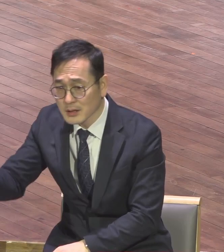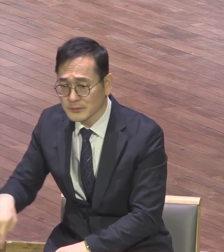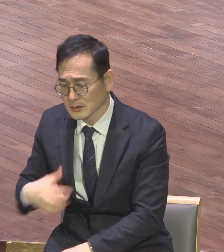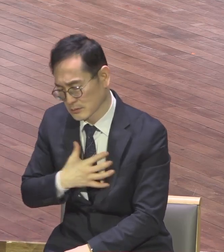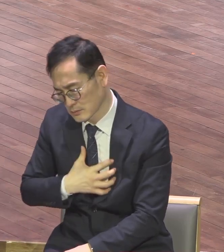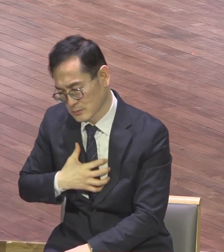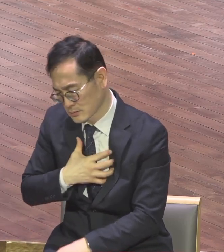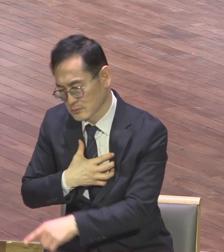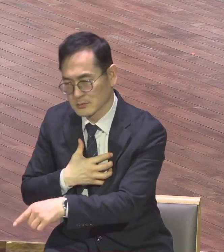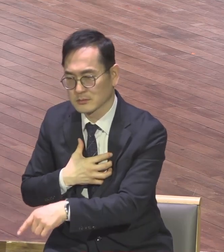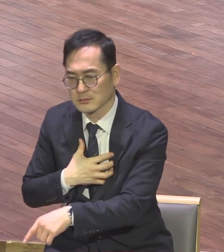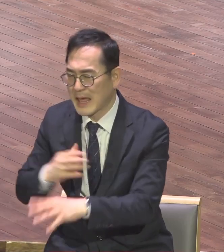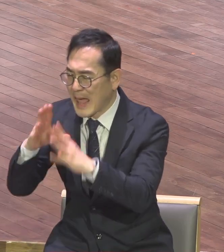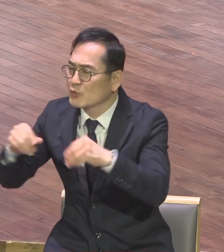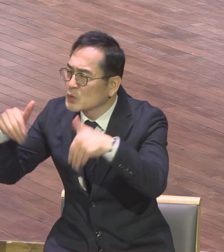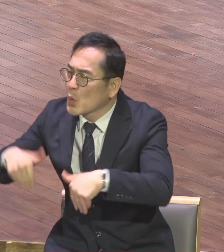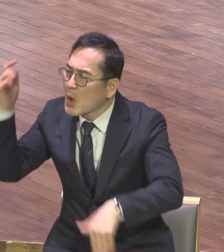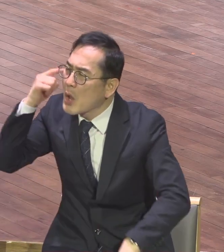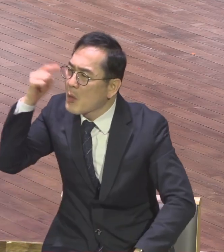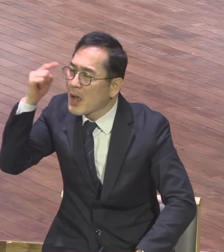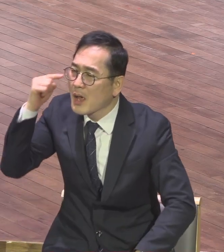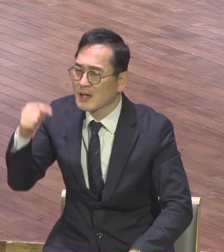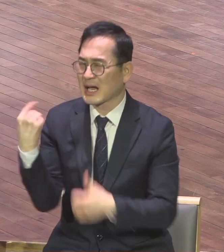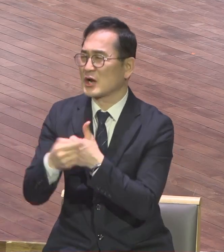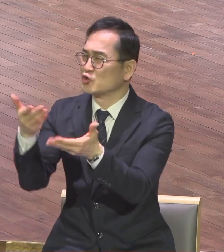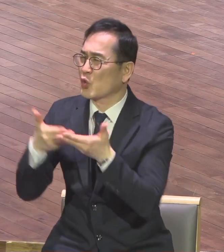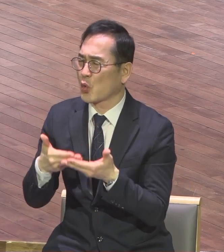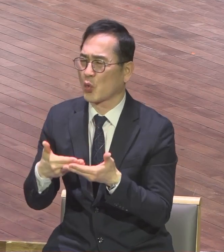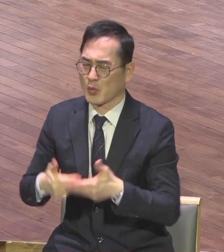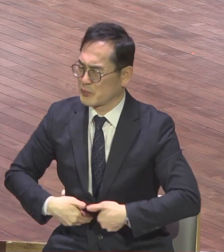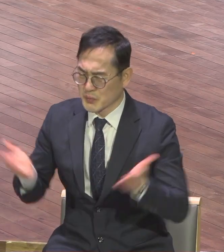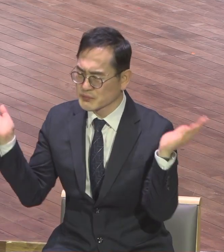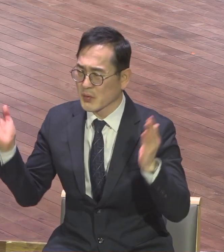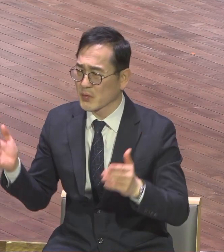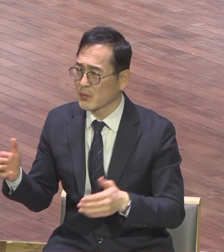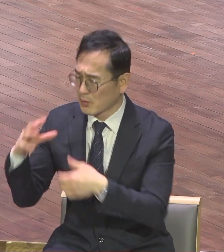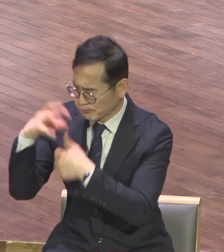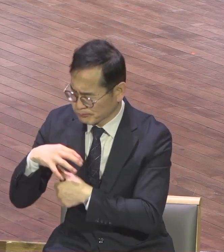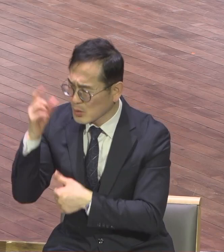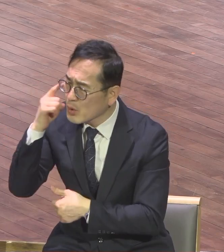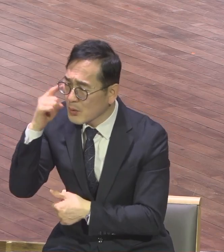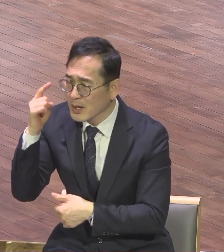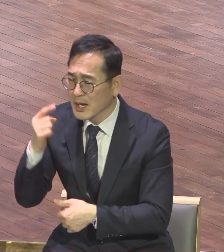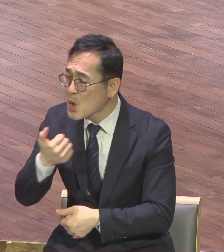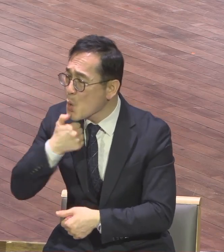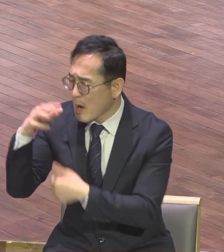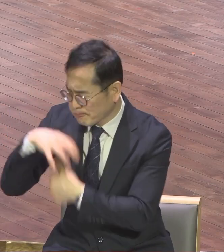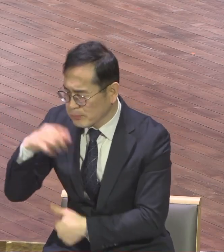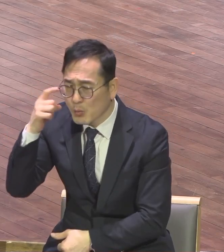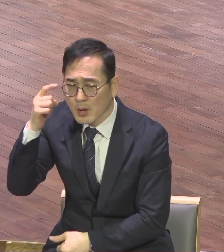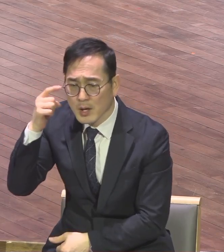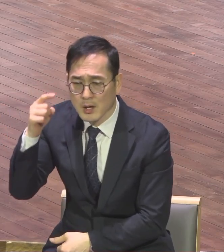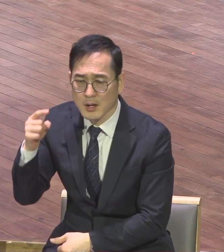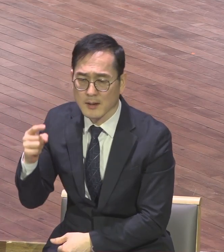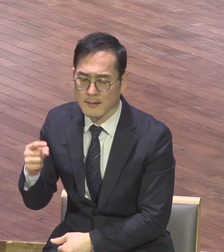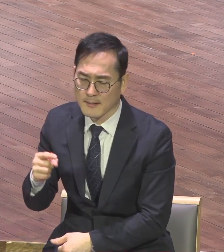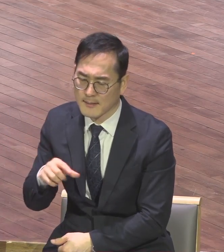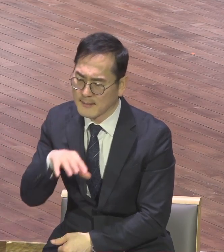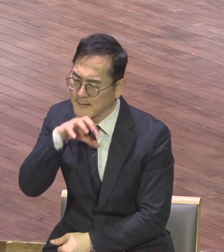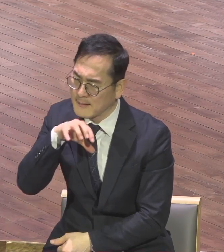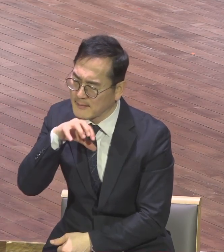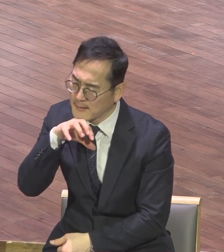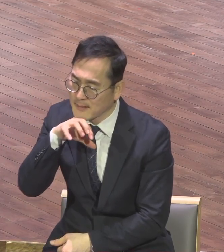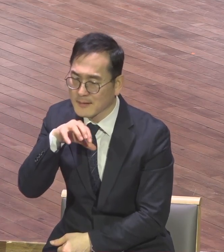영문을 모르는 겁니다. 왜 우리가 애굽의 노예가 돼야 되지? 왜 우리가 바벨론의 포로가 돼야 되지? 왜 우리가 로마의 속국이 돼야 되는가? 그들도